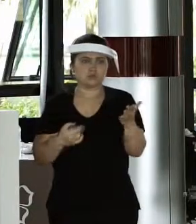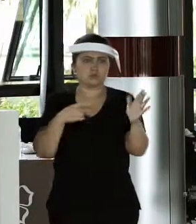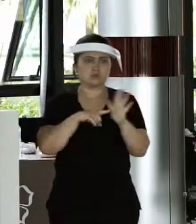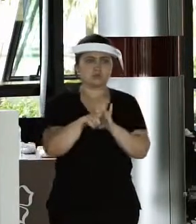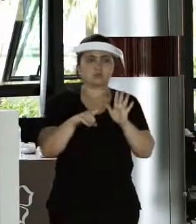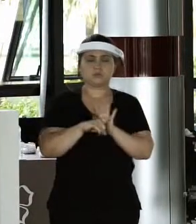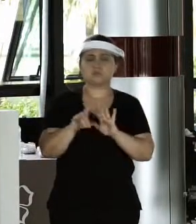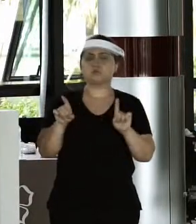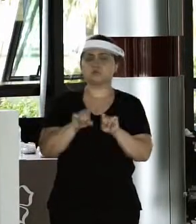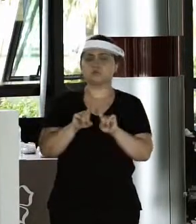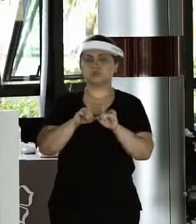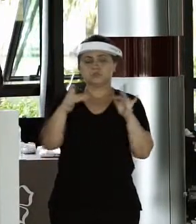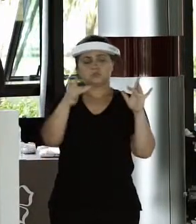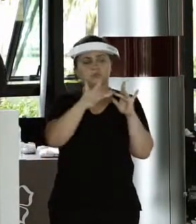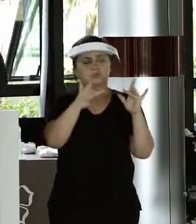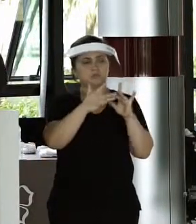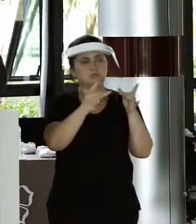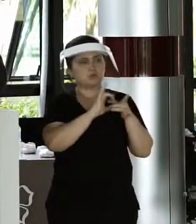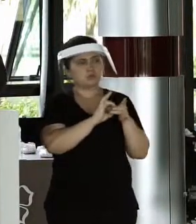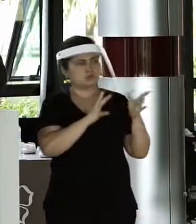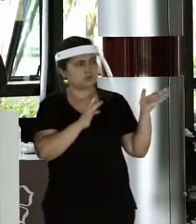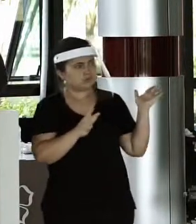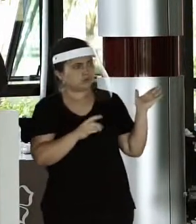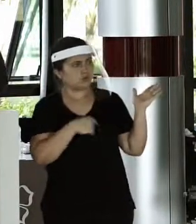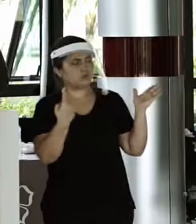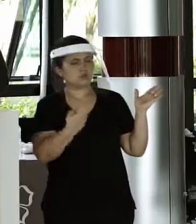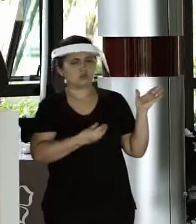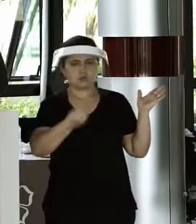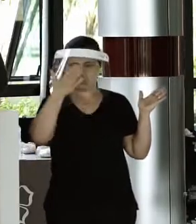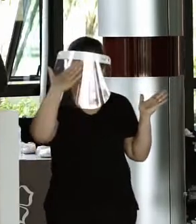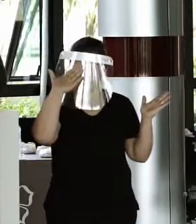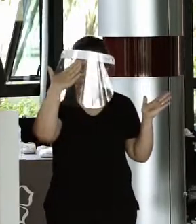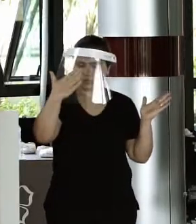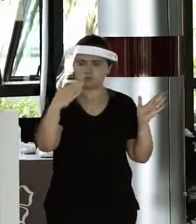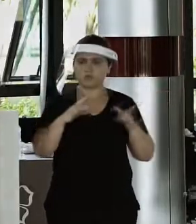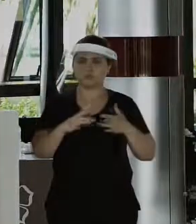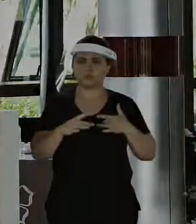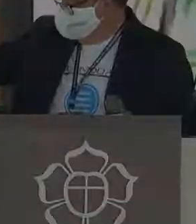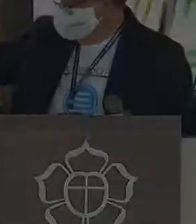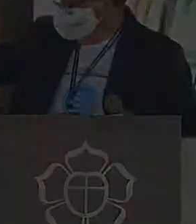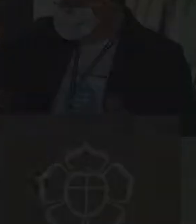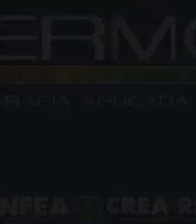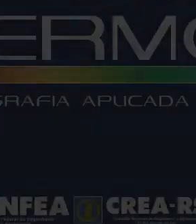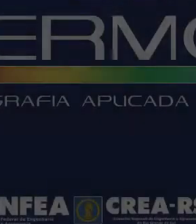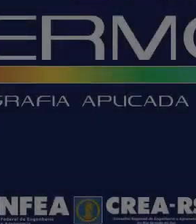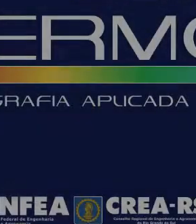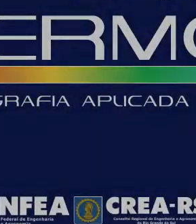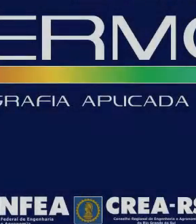perguntas, deixo aqui também meu contato, tá? E muito obrigado, então, fico à disposição.